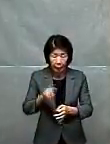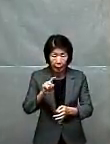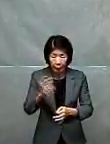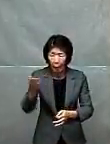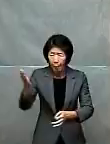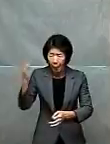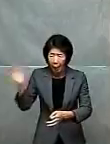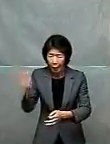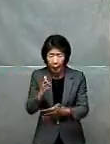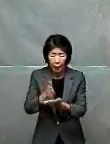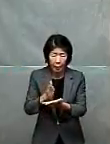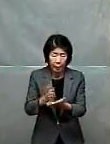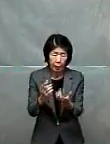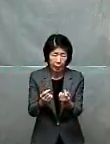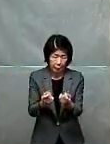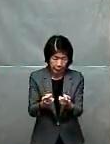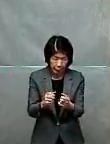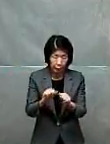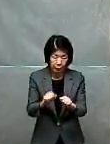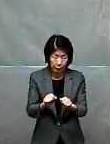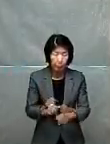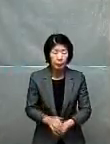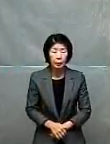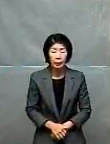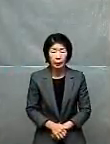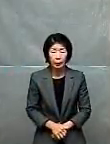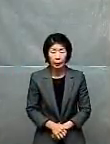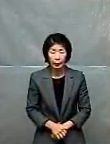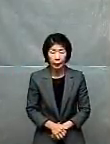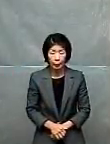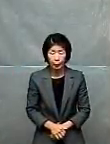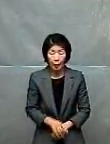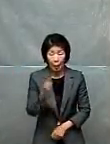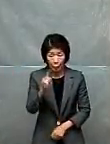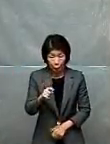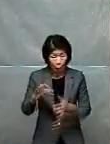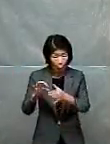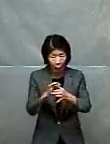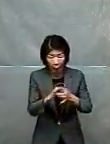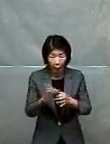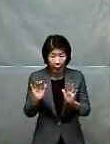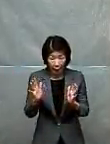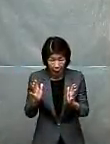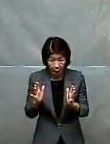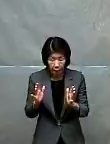ど来話題になっているものでありますけれども、まあ、それと関係ない